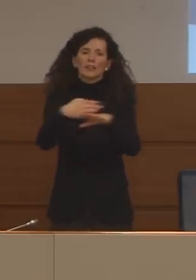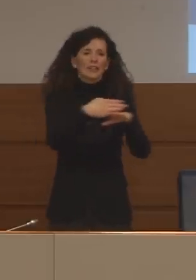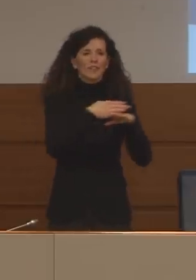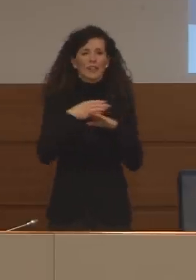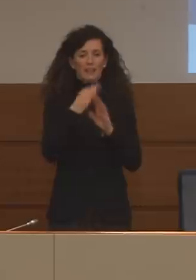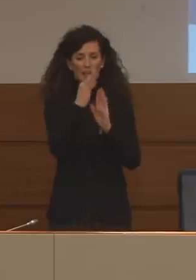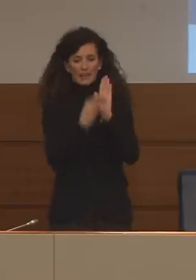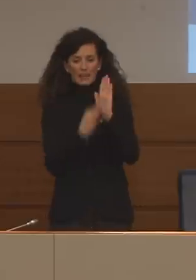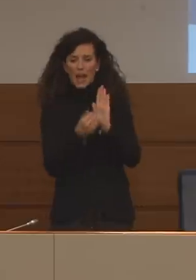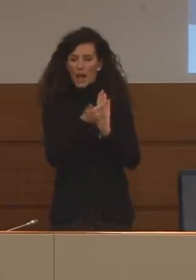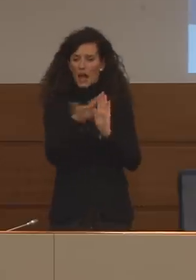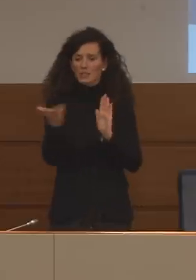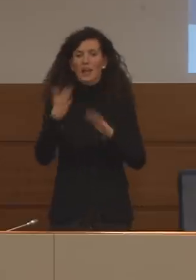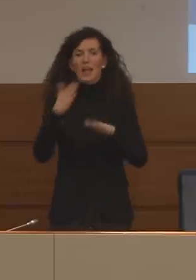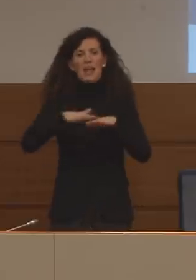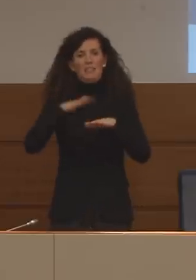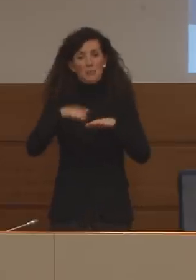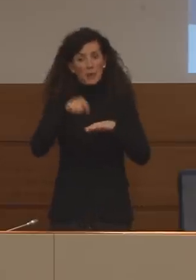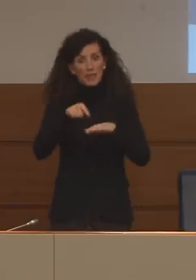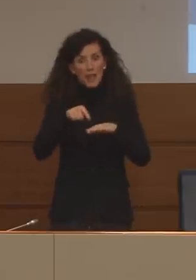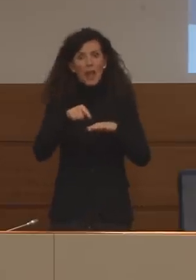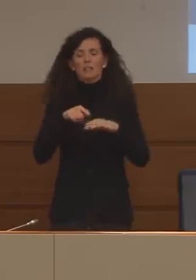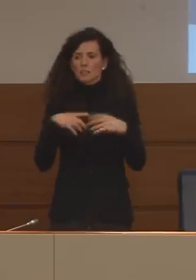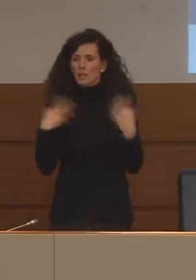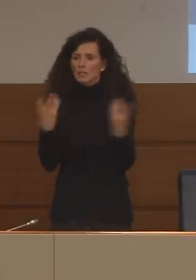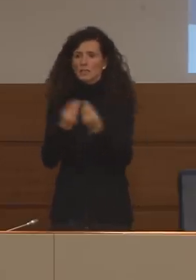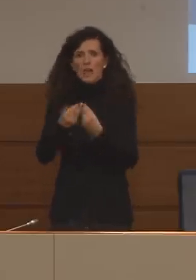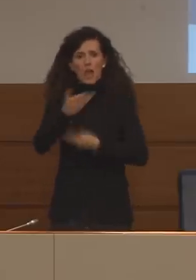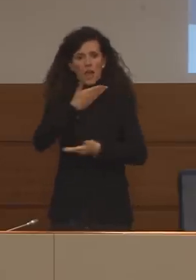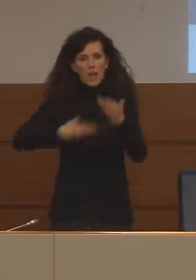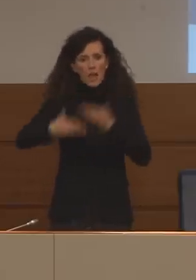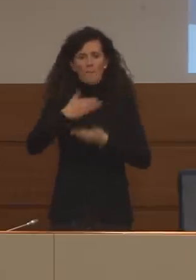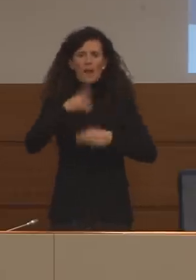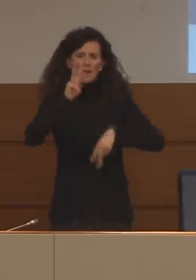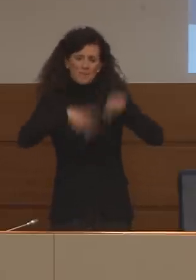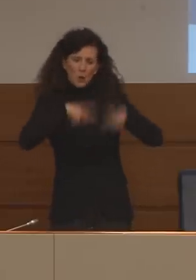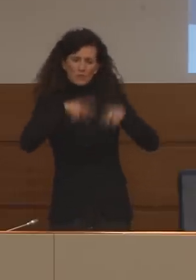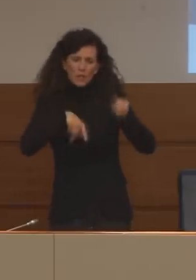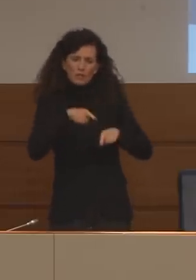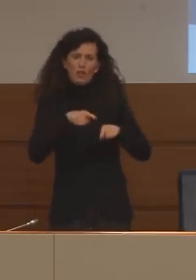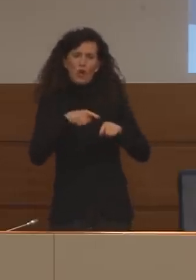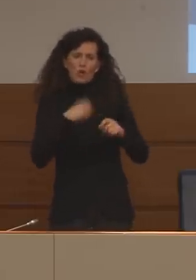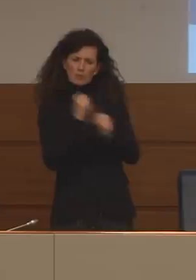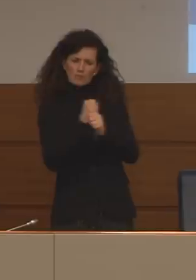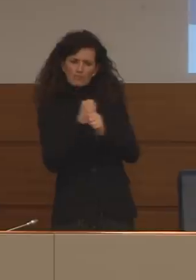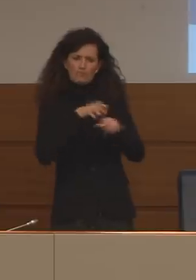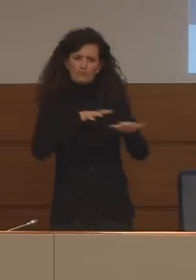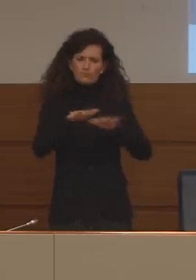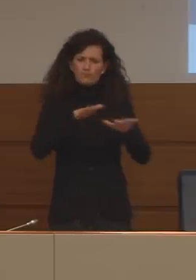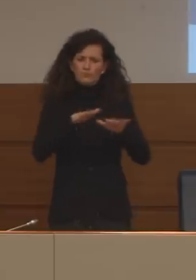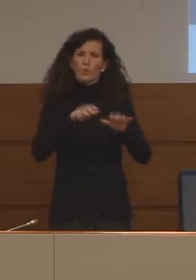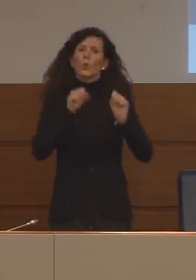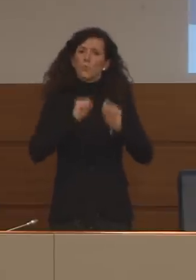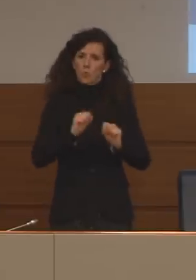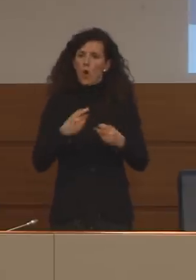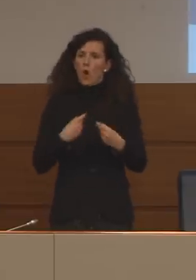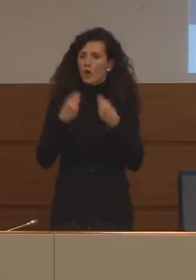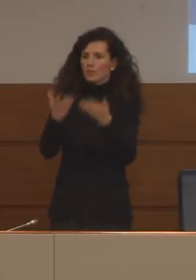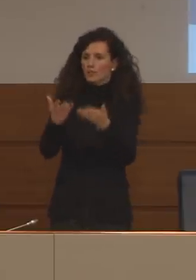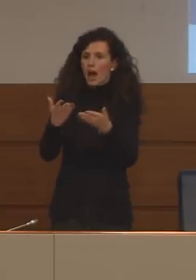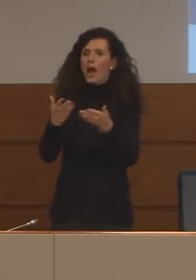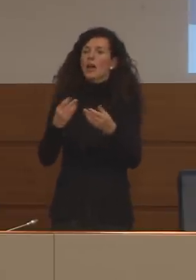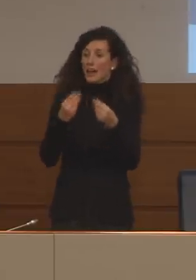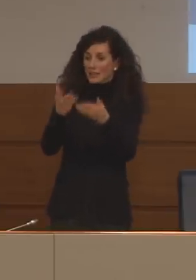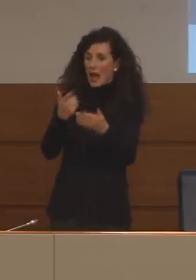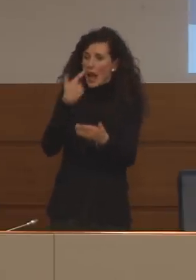le esperienze valutare le migliori esperienze le migliori pratiche per poi riprodurli e adattarle ai